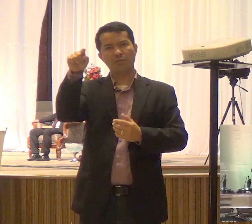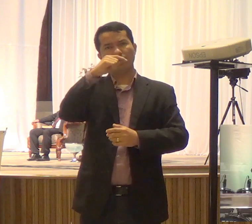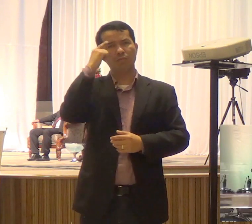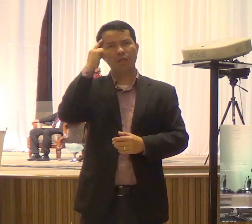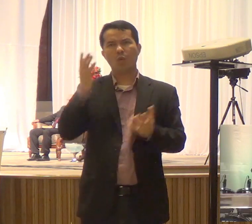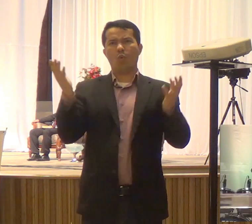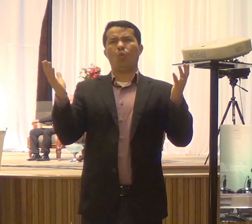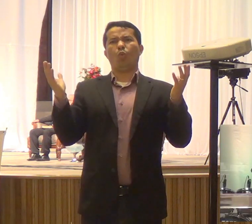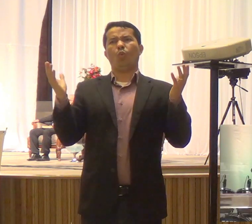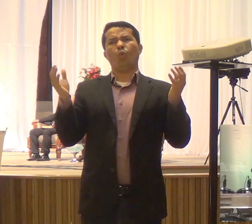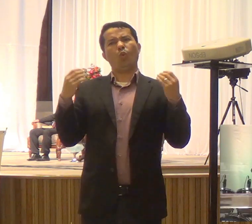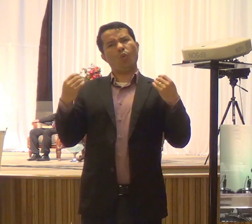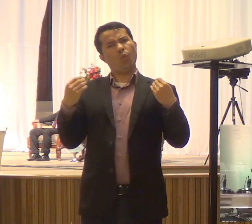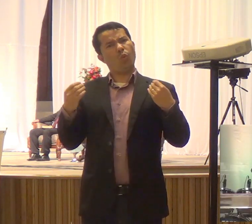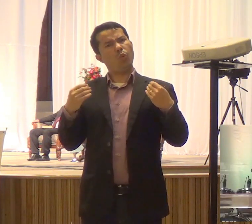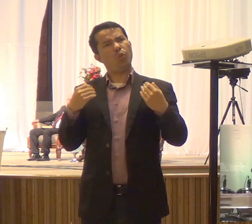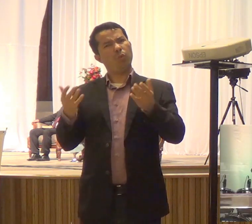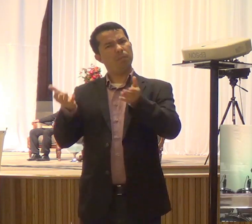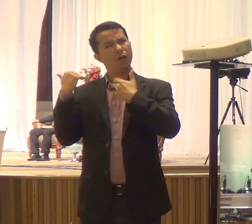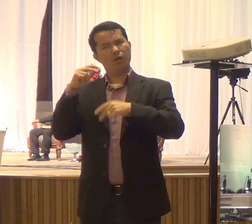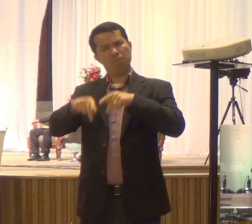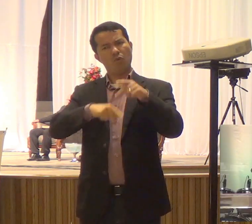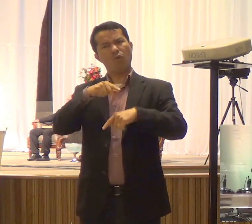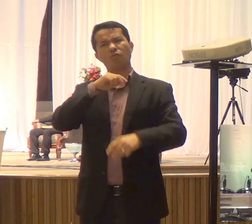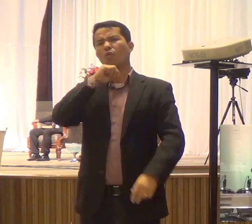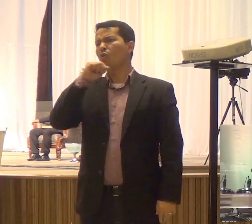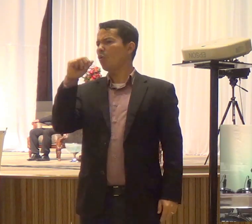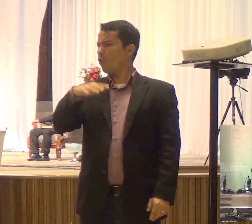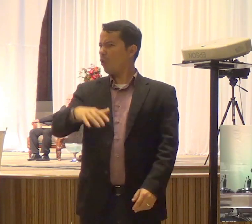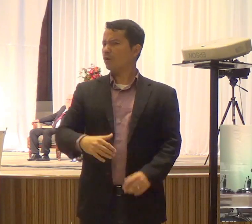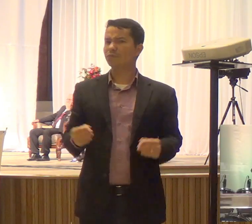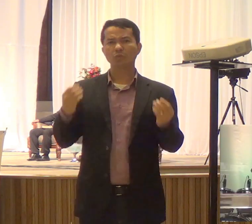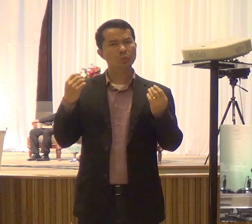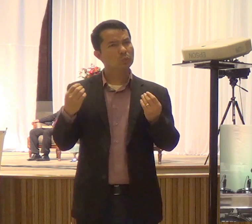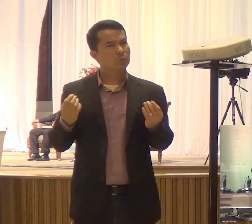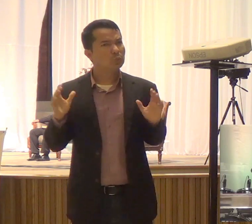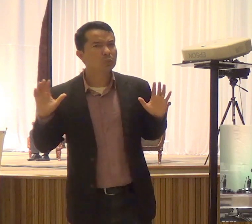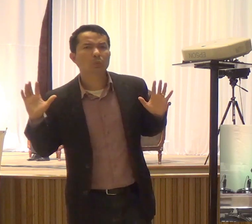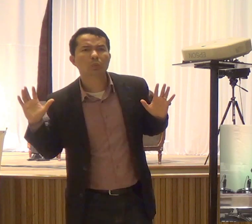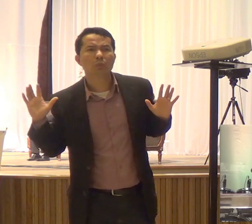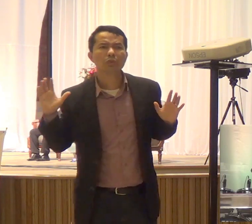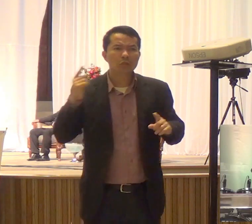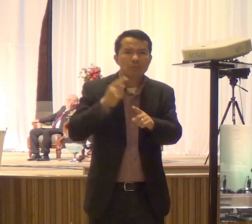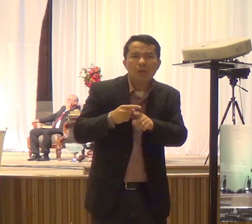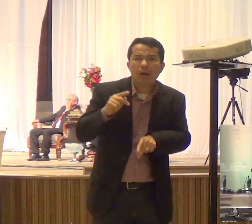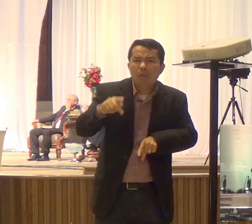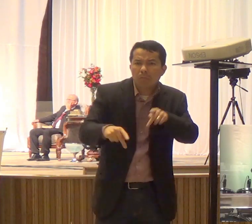esse povo é terrível. Como é que um povo que experimentou o